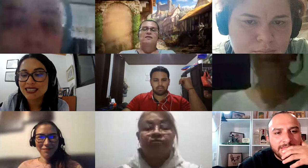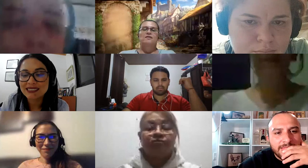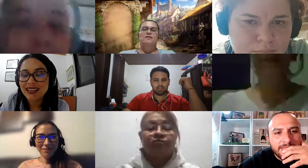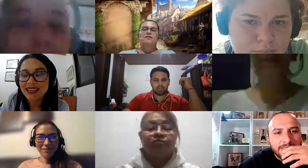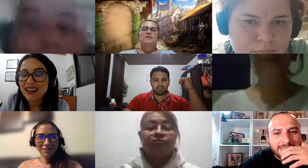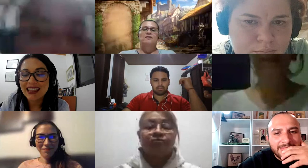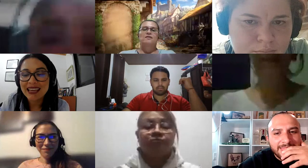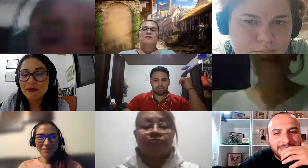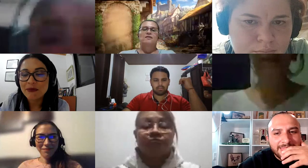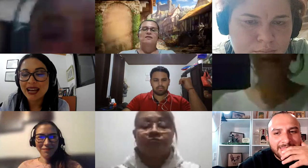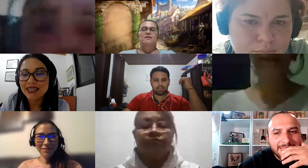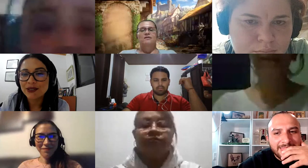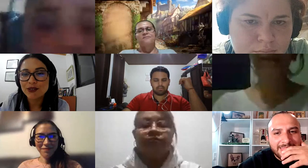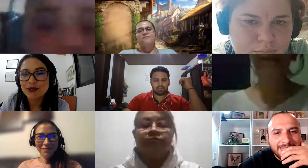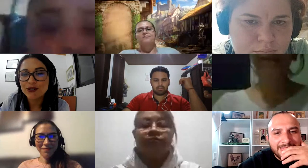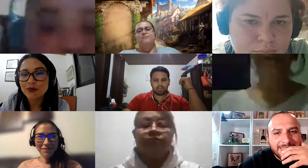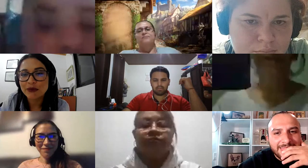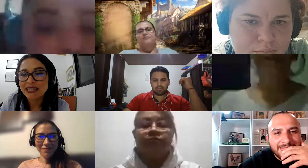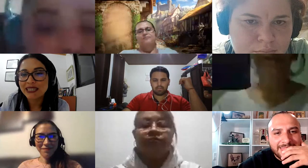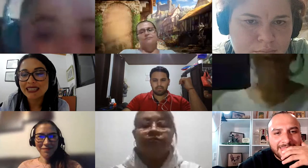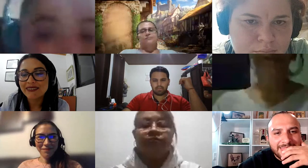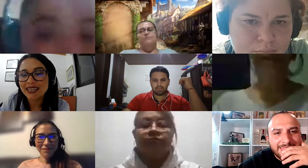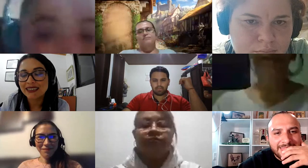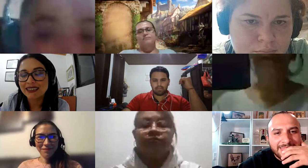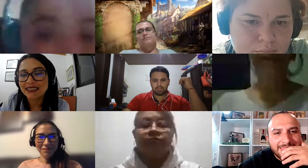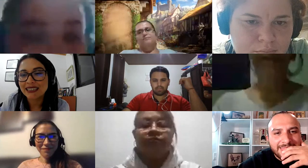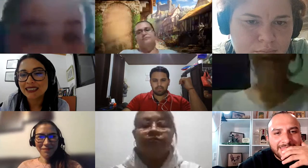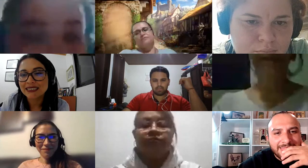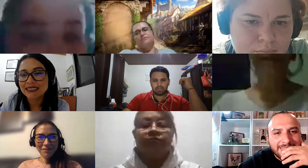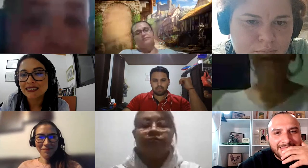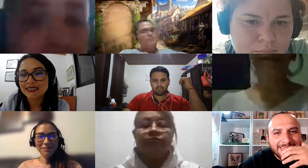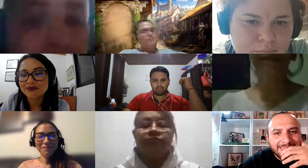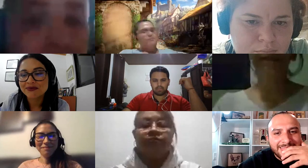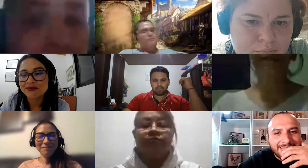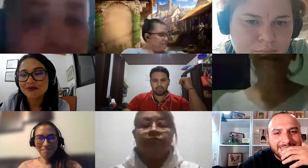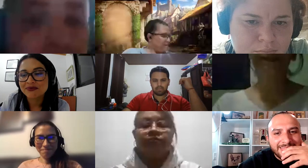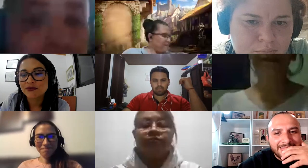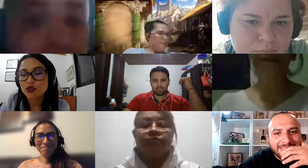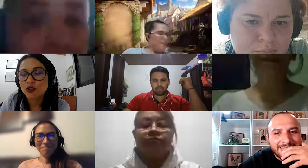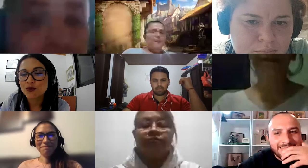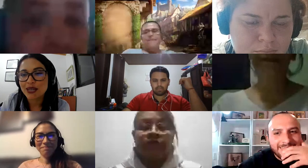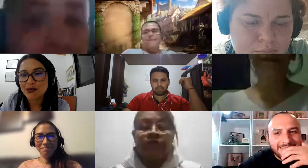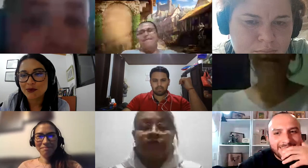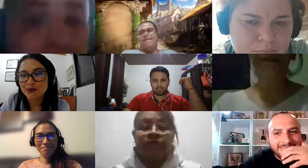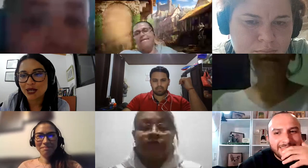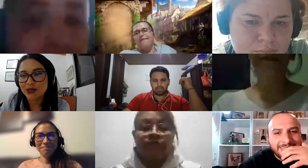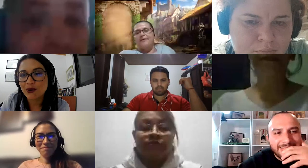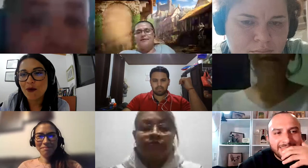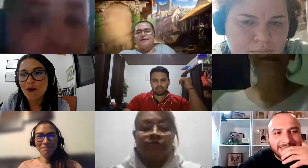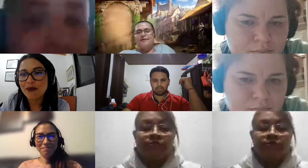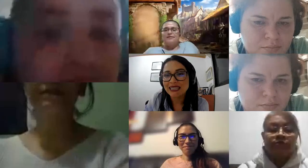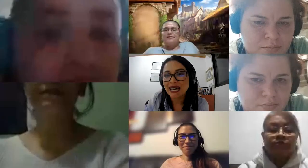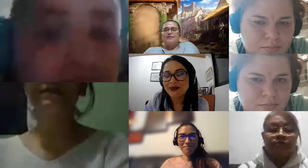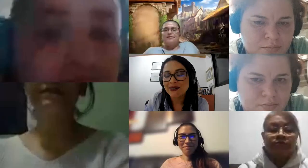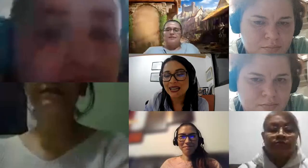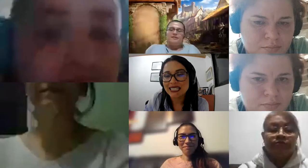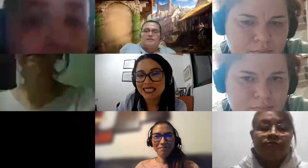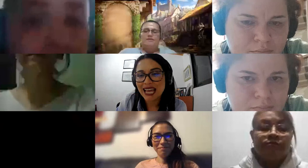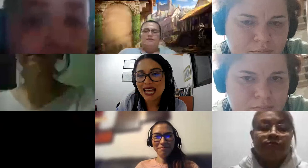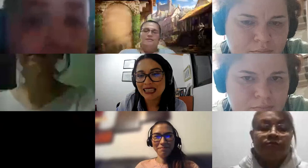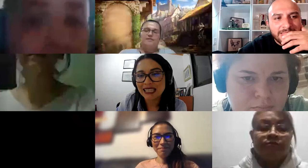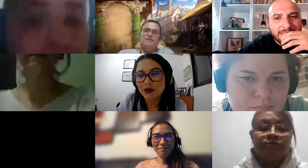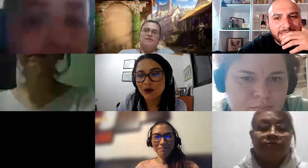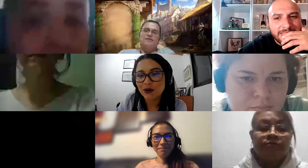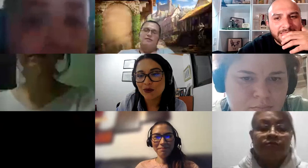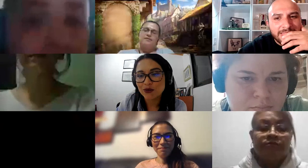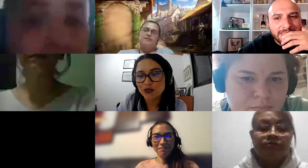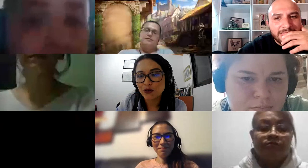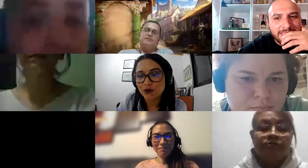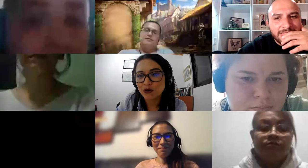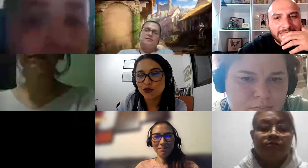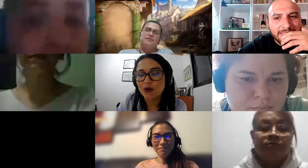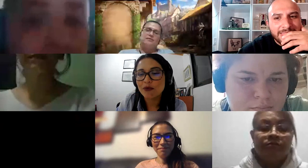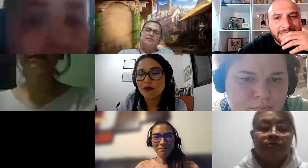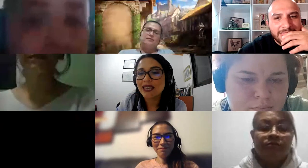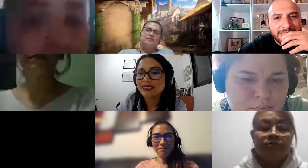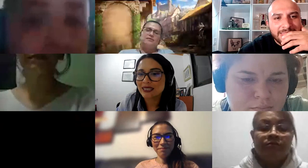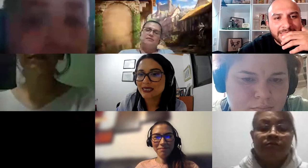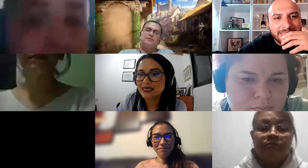entonces la imagen no nos permite verte. Nos puedes poner tu comentario en el chat y con mucho gusto. Mientras